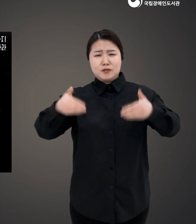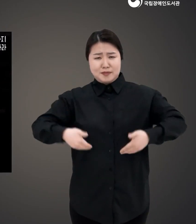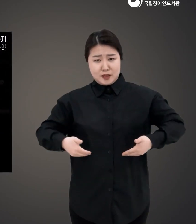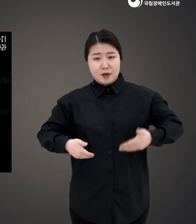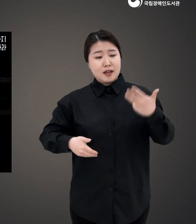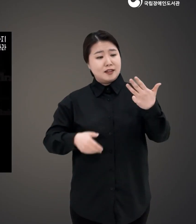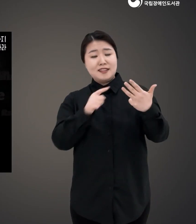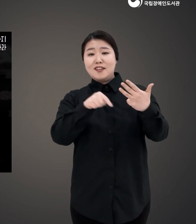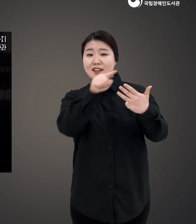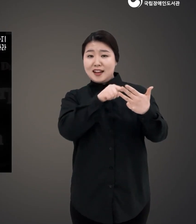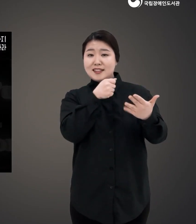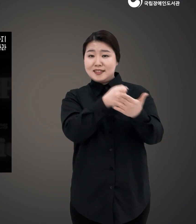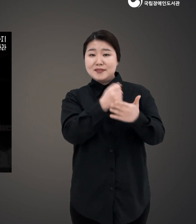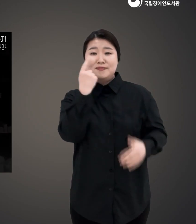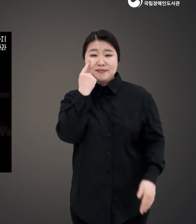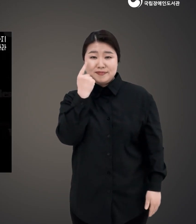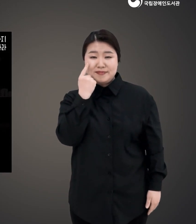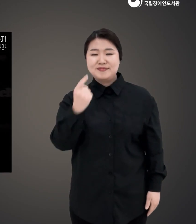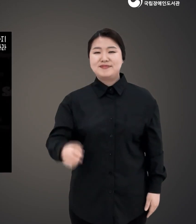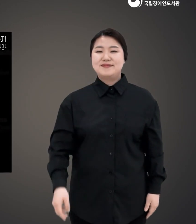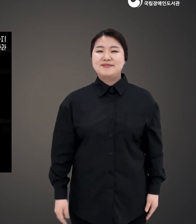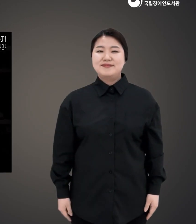할 8가지를 정하라.